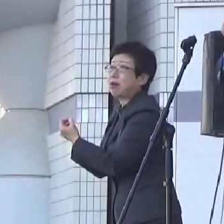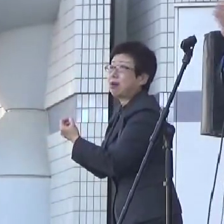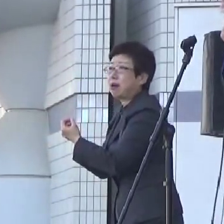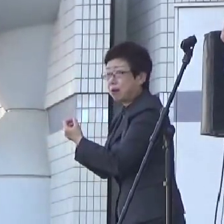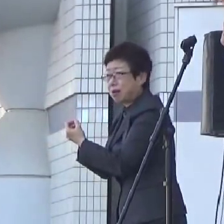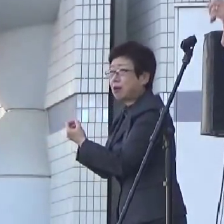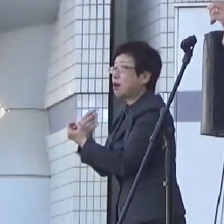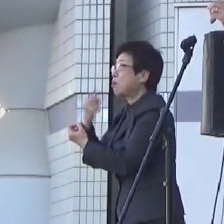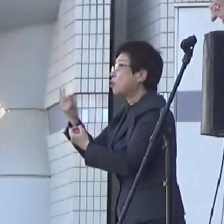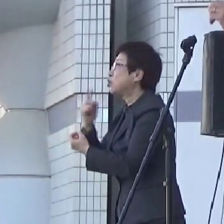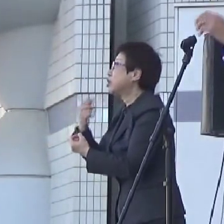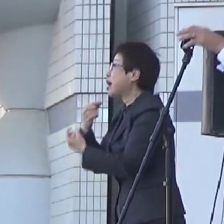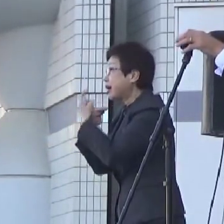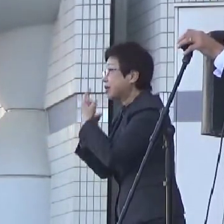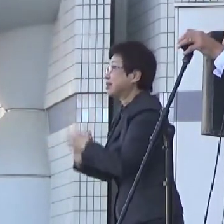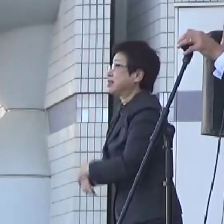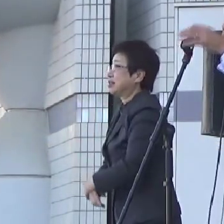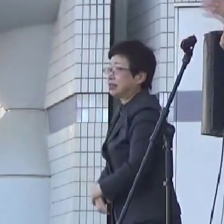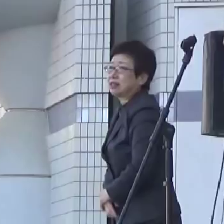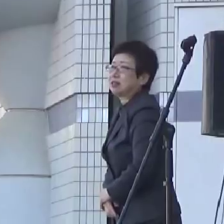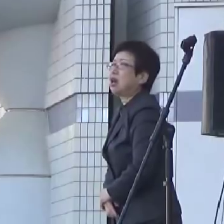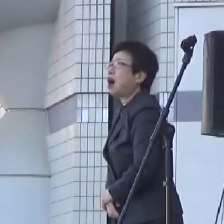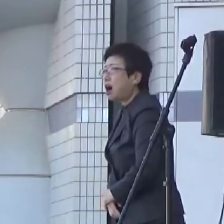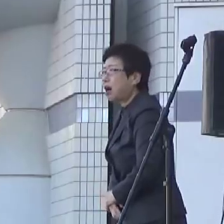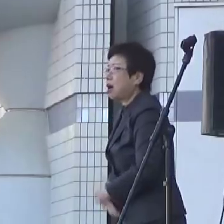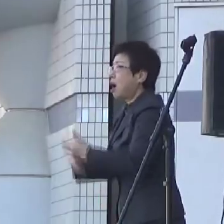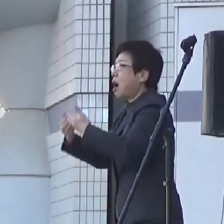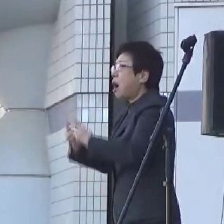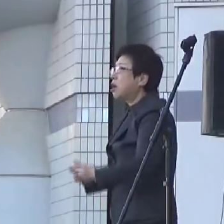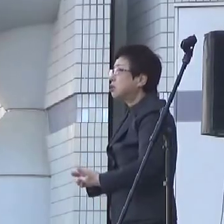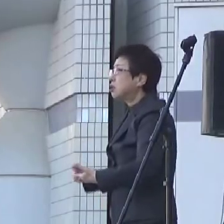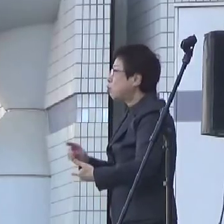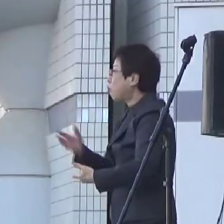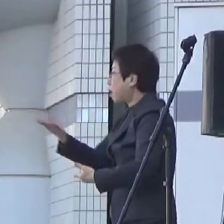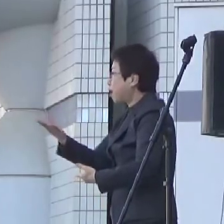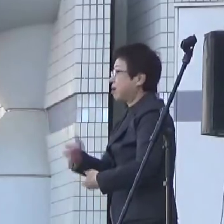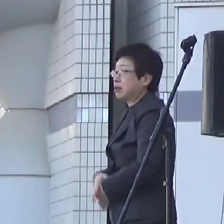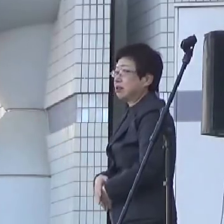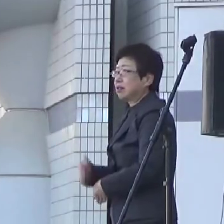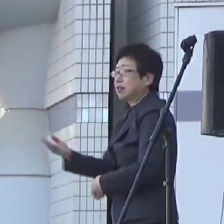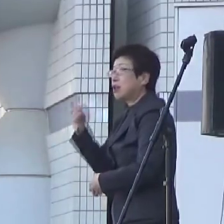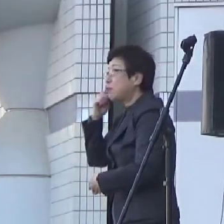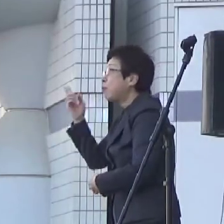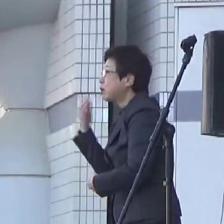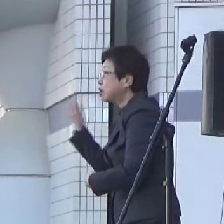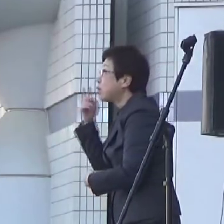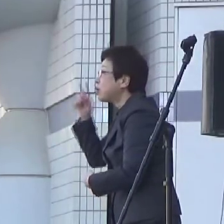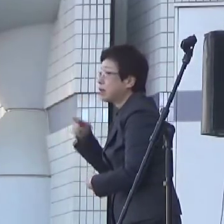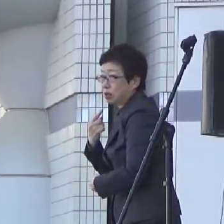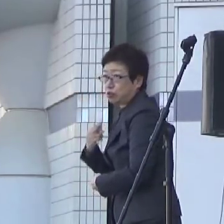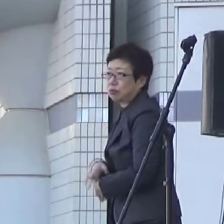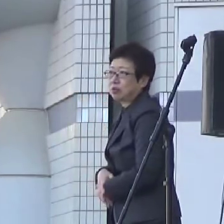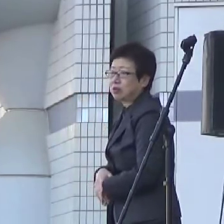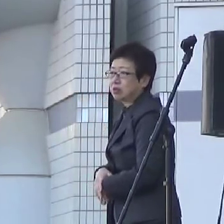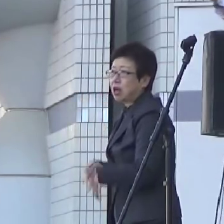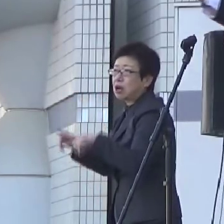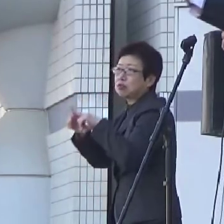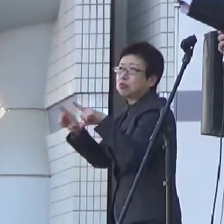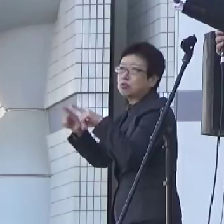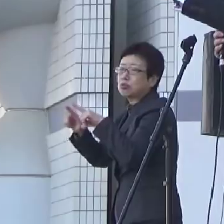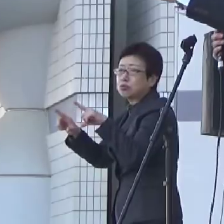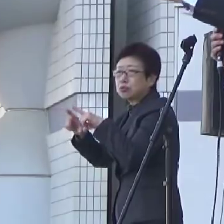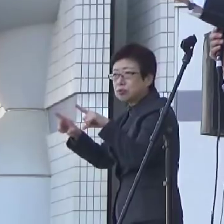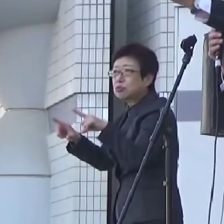でついでにもう一つだけ言わせていただくとですね、じゃあ安全だって言うけど、まあ試しに聞いてみました。じゃあ通常のミ